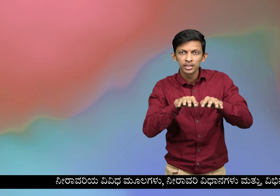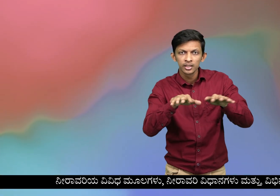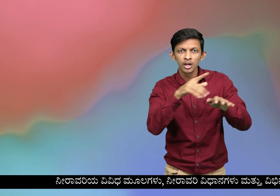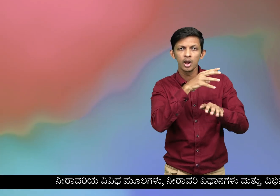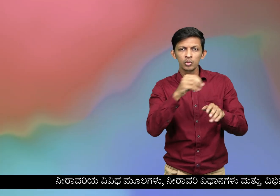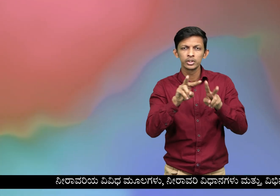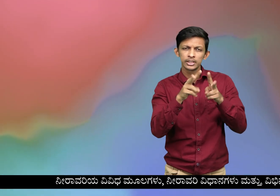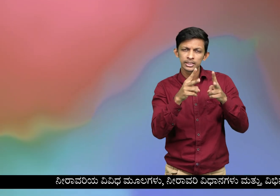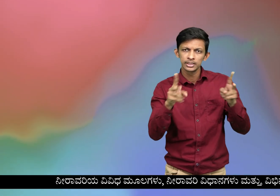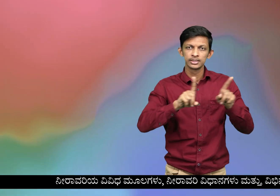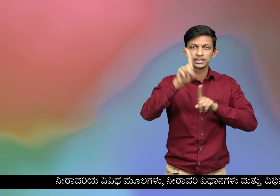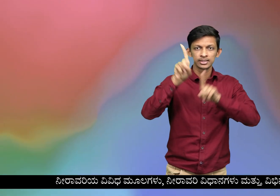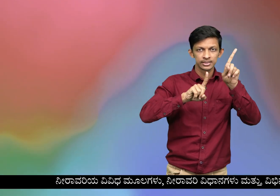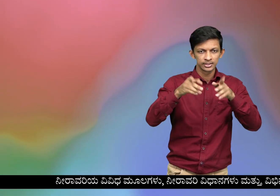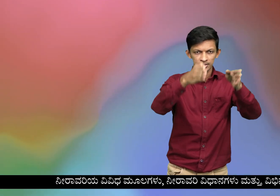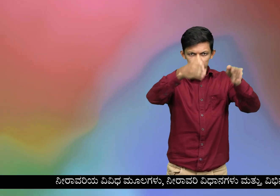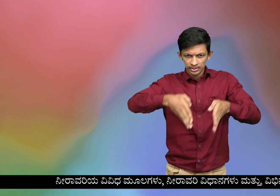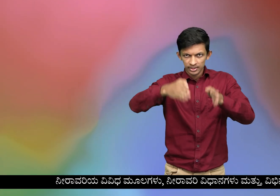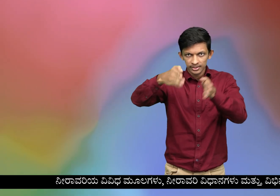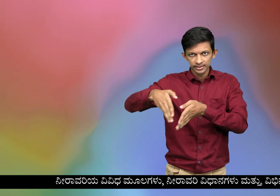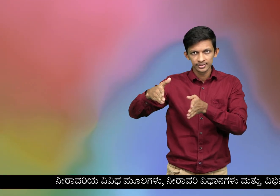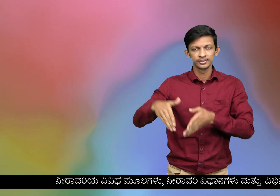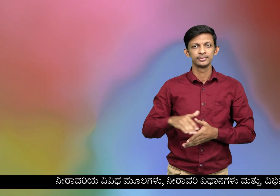ನೀರಾವರಿ ವಿಧಾನಗಳು ಮತ್ತು ವಿಭಿನ್ನ ಬೆಳೆ ಮಾದರಿಗಳು.